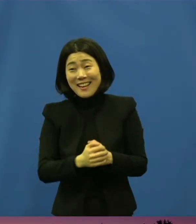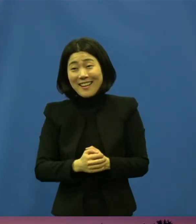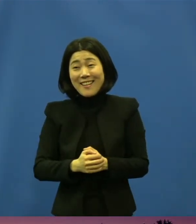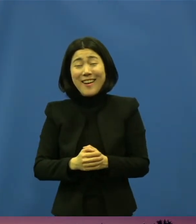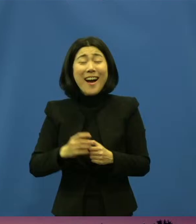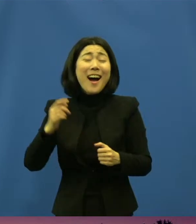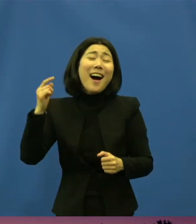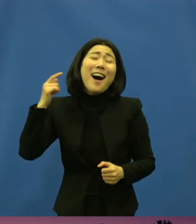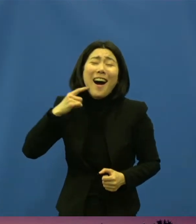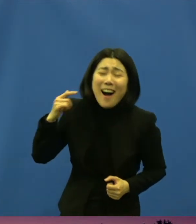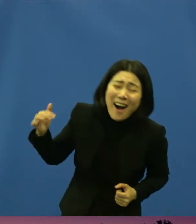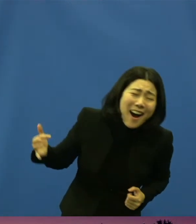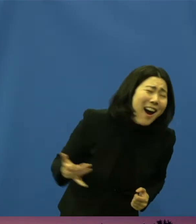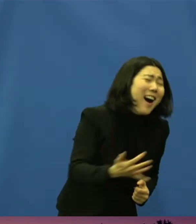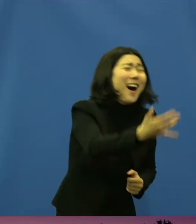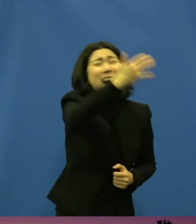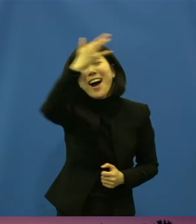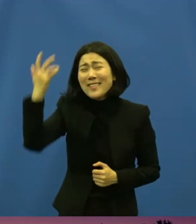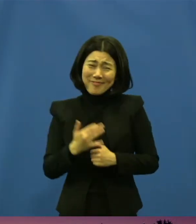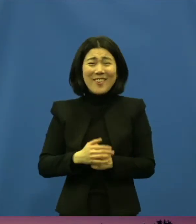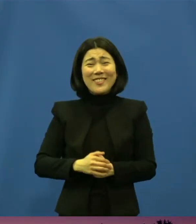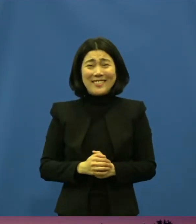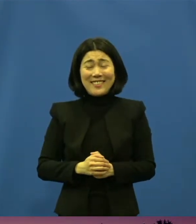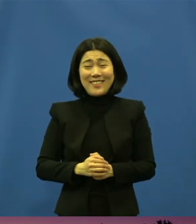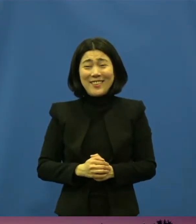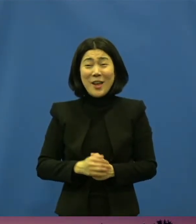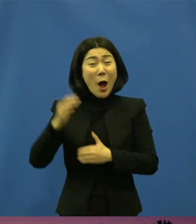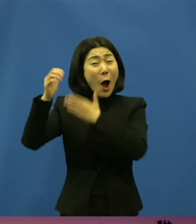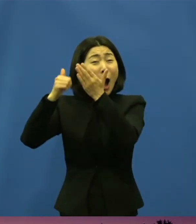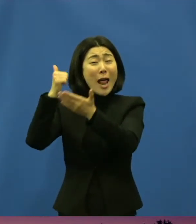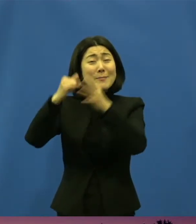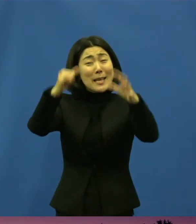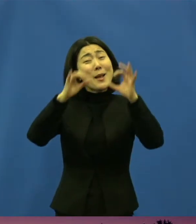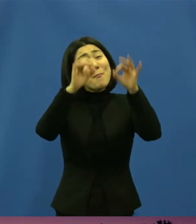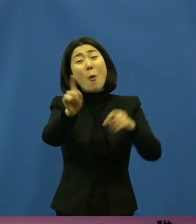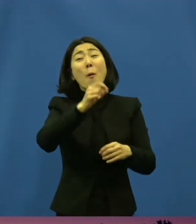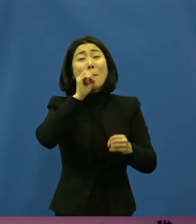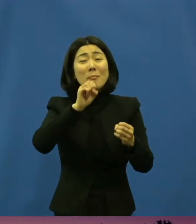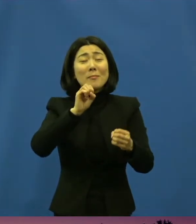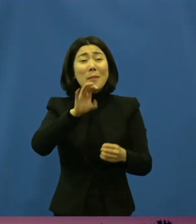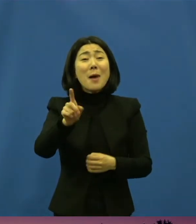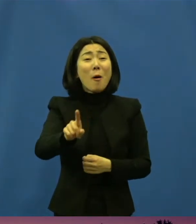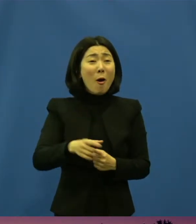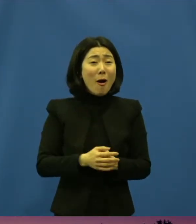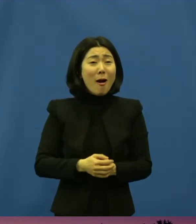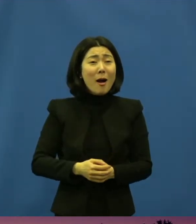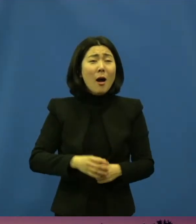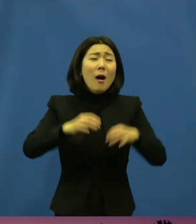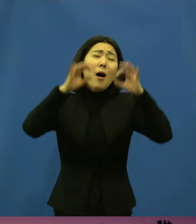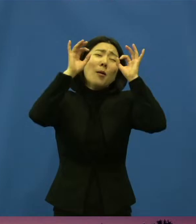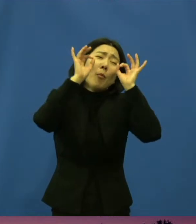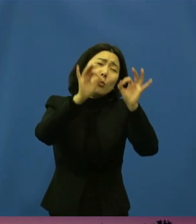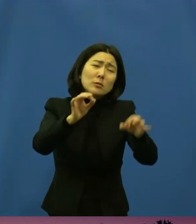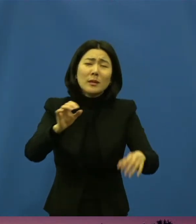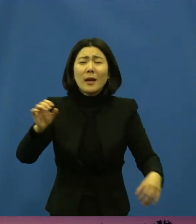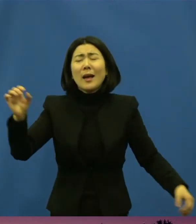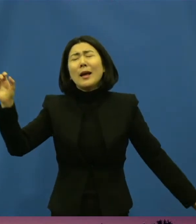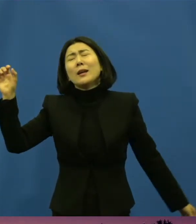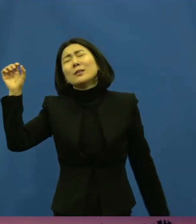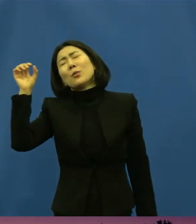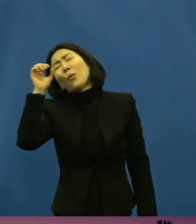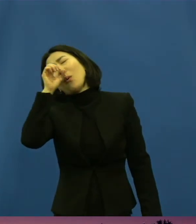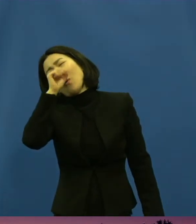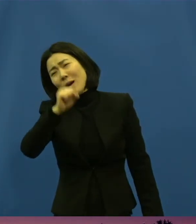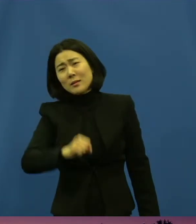그래서 창세기에 여러분, 하나님이 창조하실 때 보시기에 좋았더라, 보시기에 좋았더라, 보시기에 좋았더라, 굿,